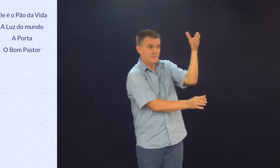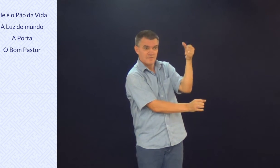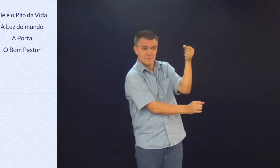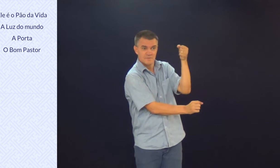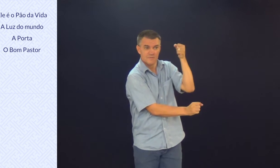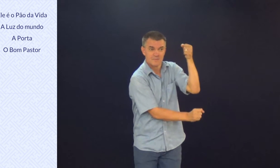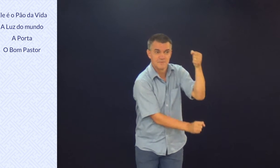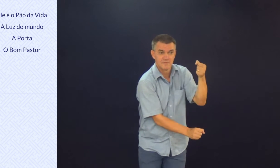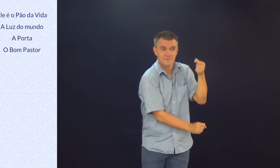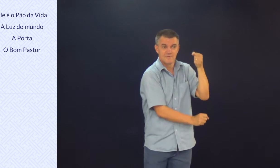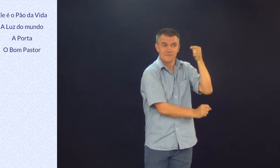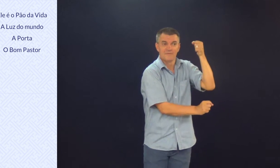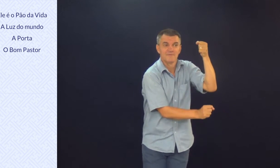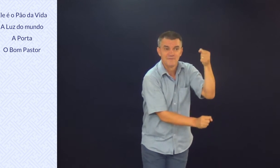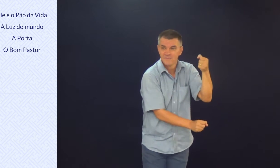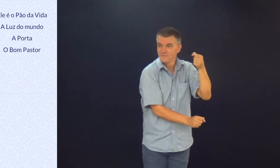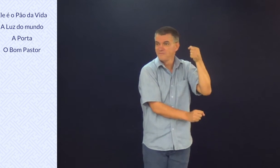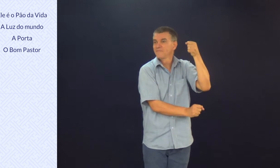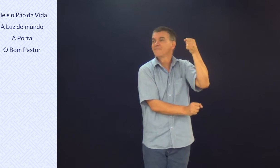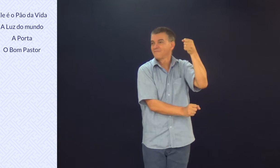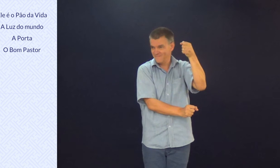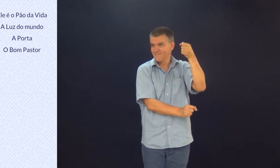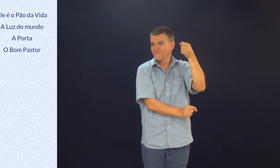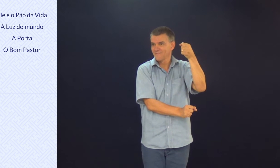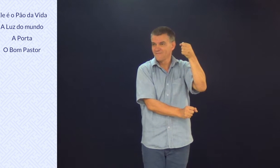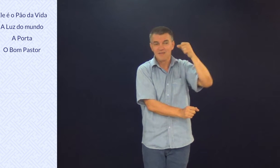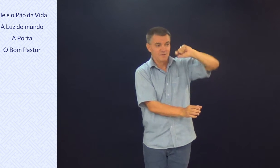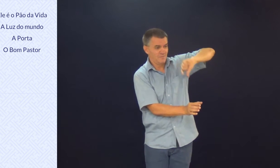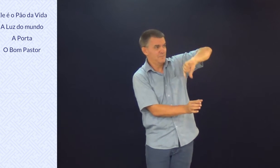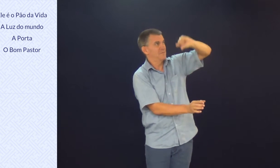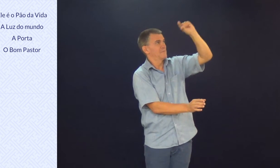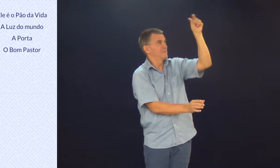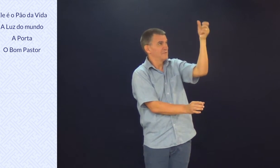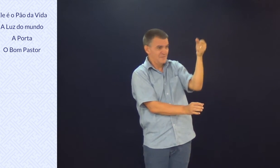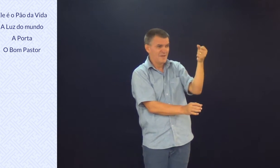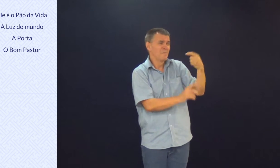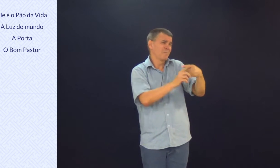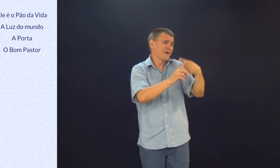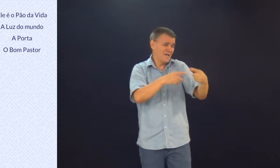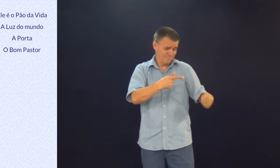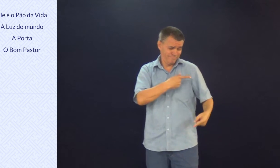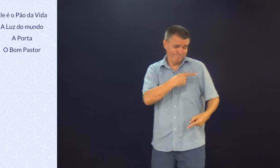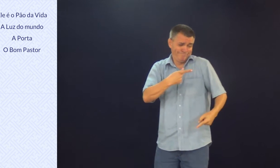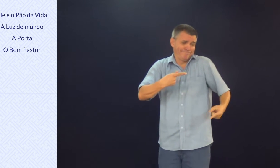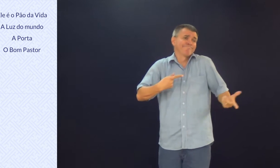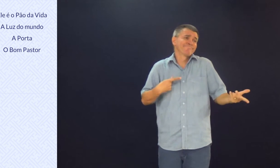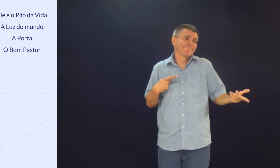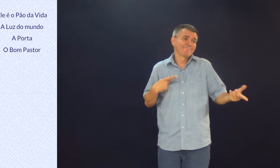pastor aqui grava das ovelhas de um cajado